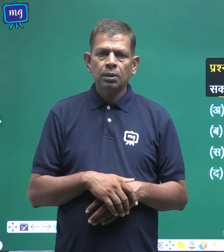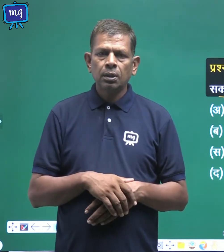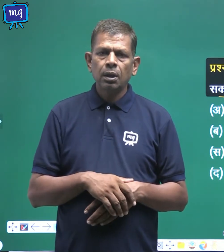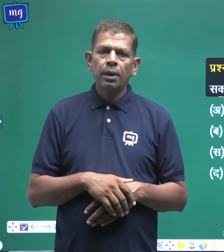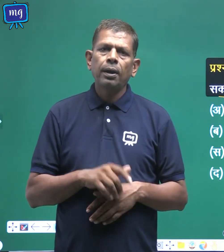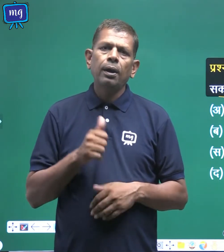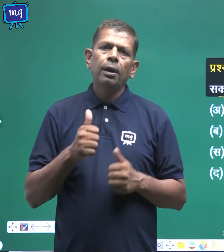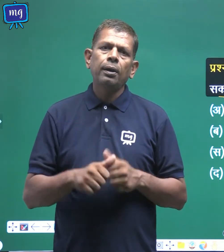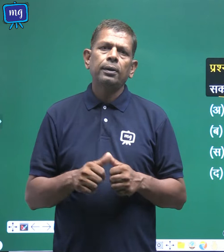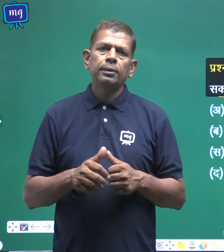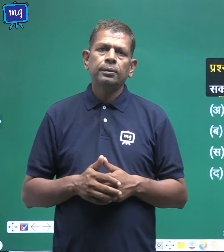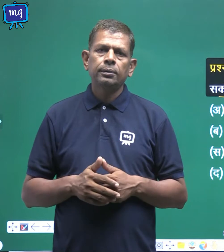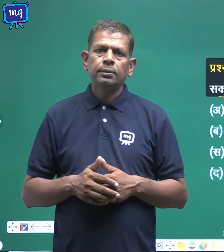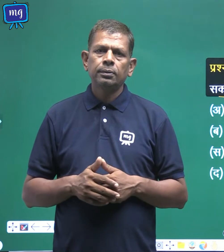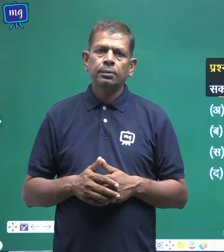अ।